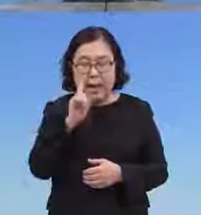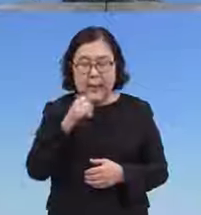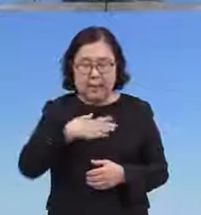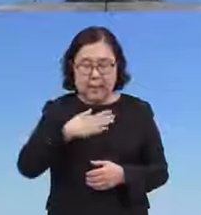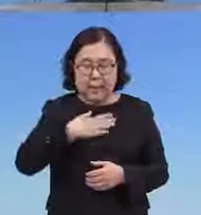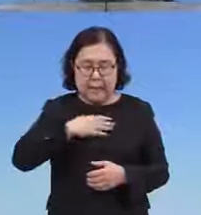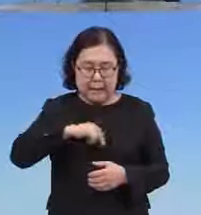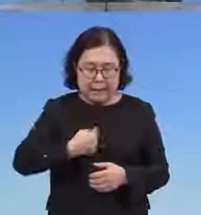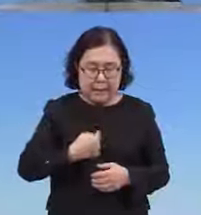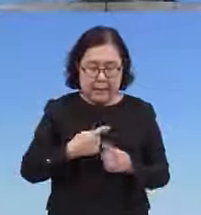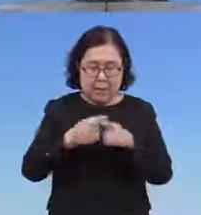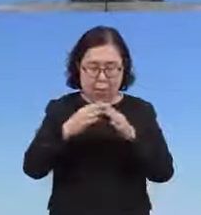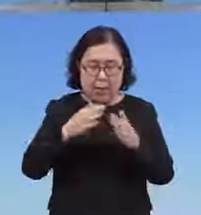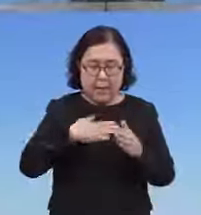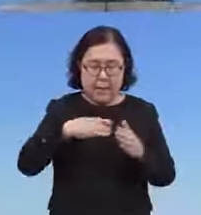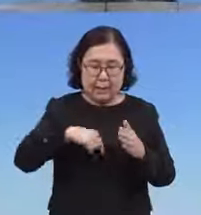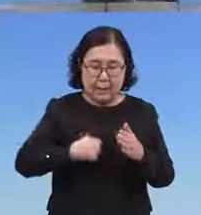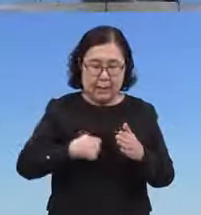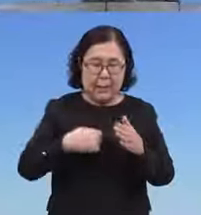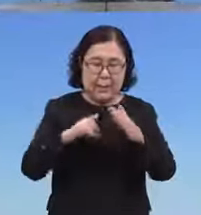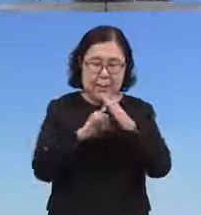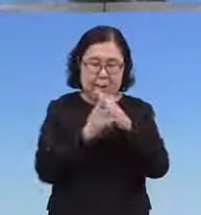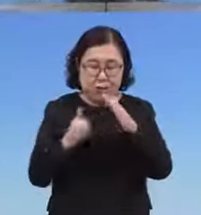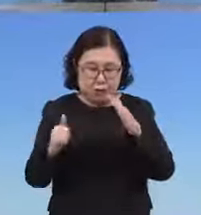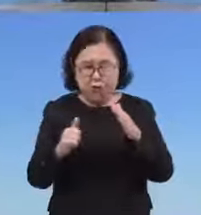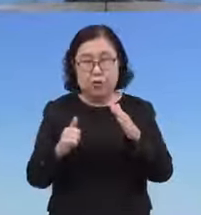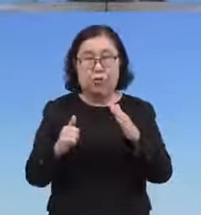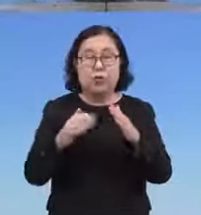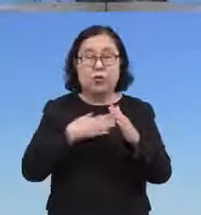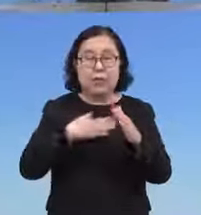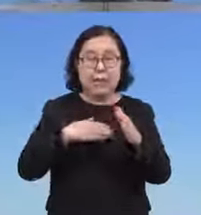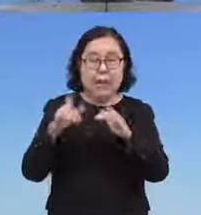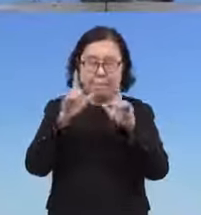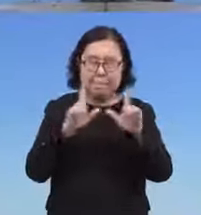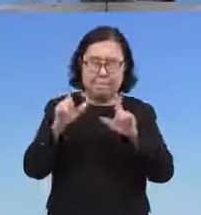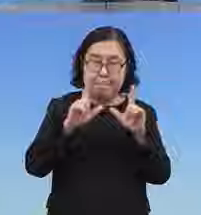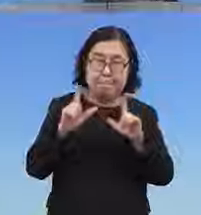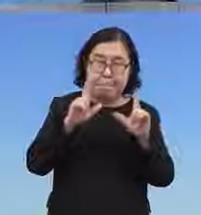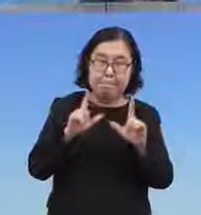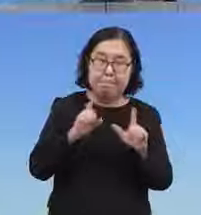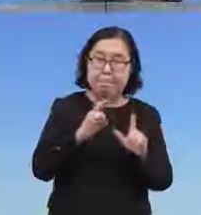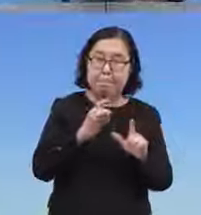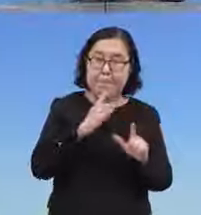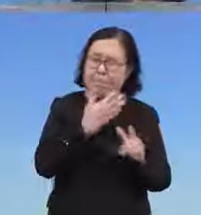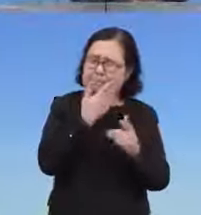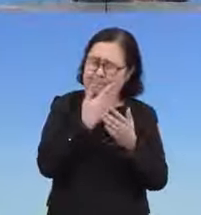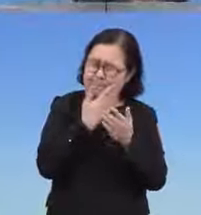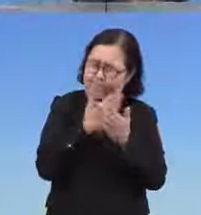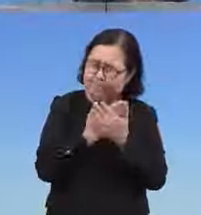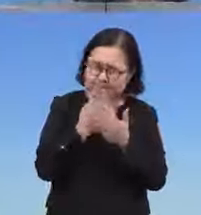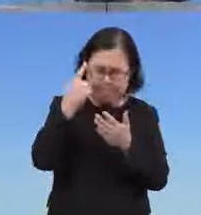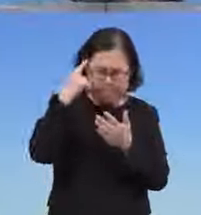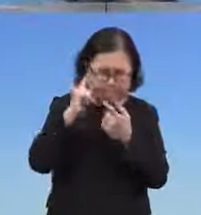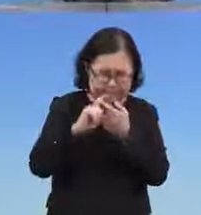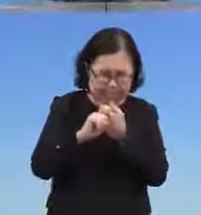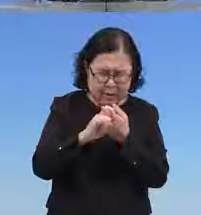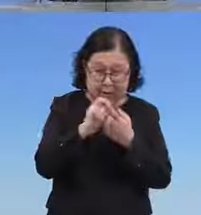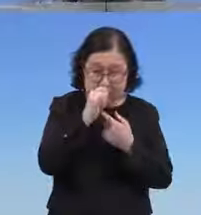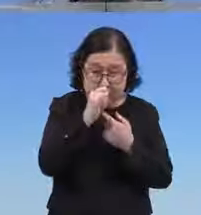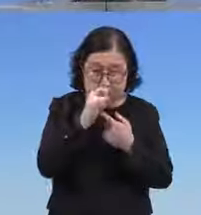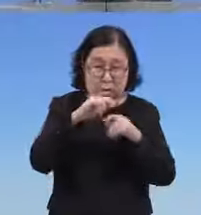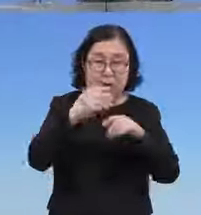교회, 그저 우리 본능은 내 가족, 내 식구, 내 인생, 근데